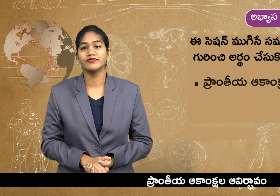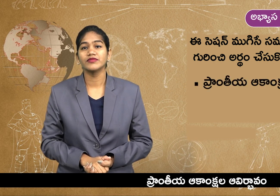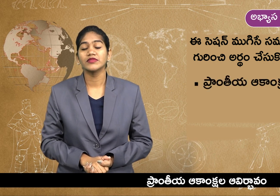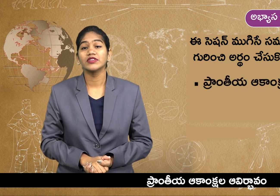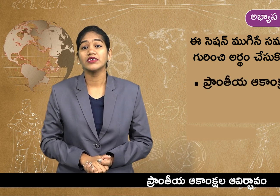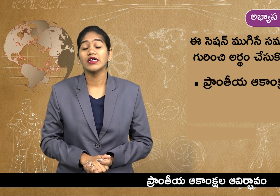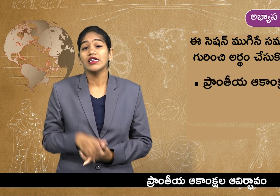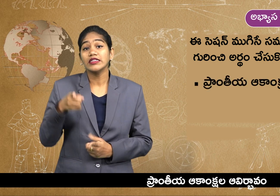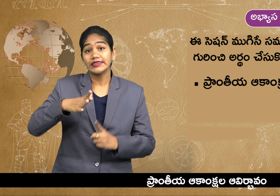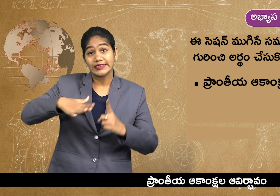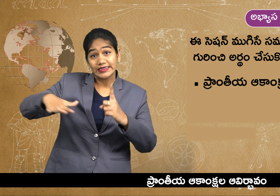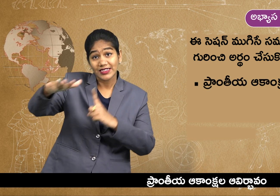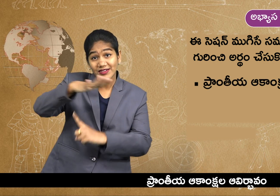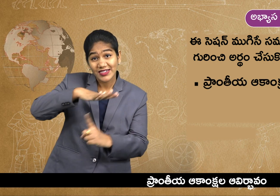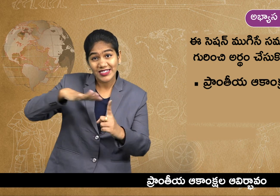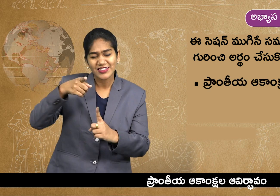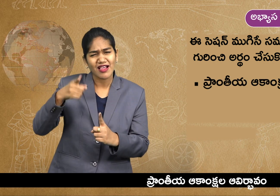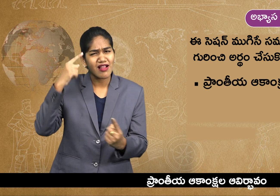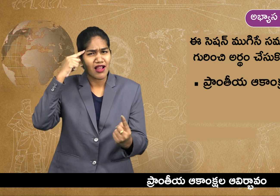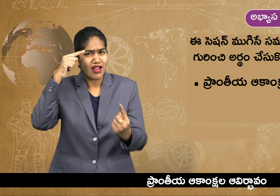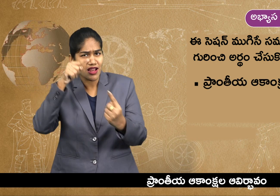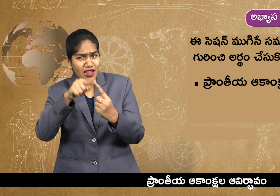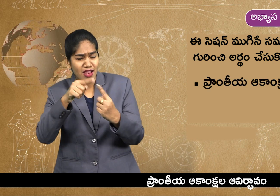ప్రాంతీయ అక్షాంశాల ఆవిర్భావం,